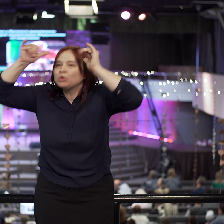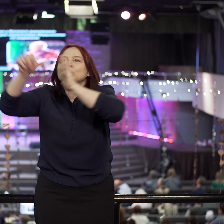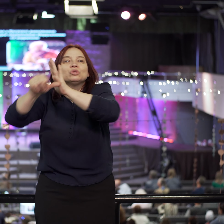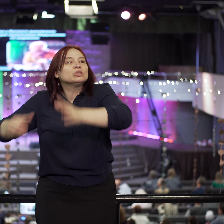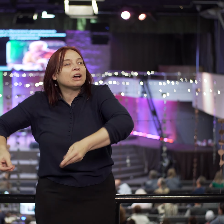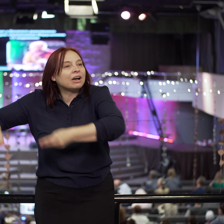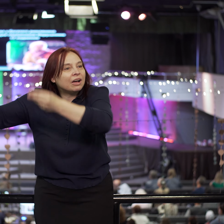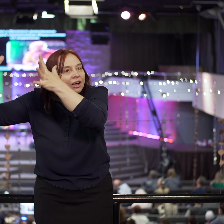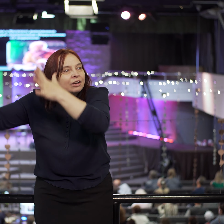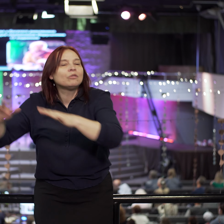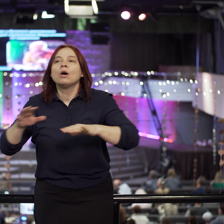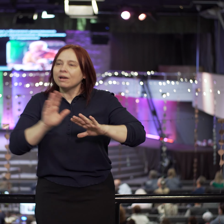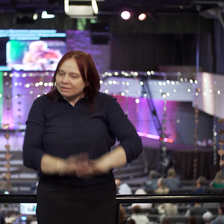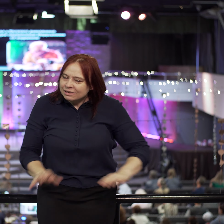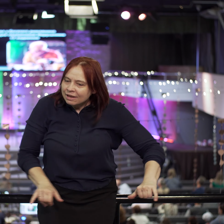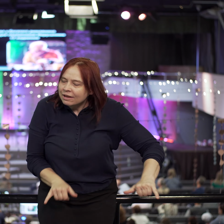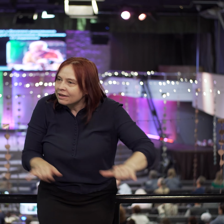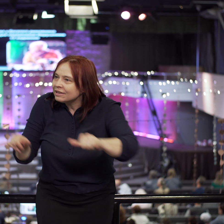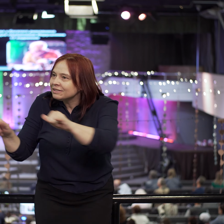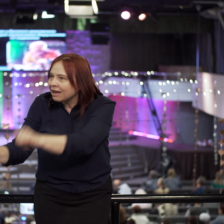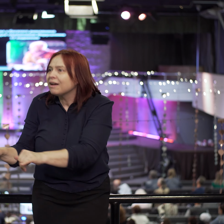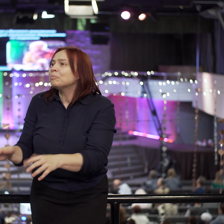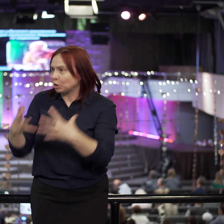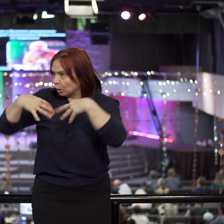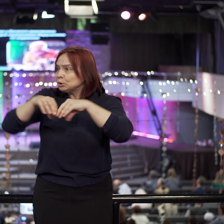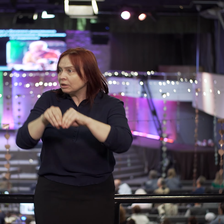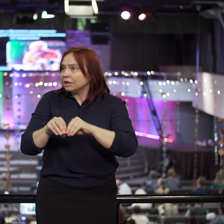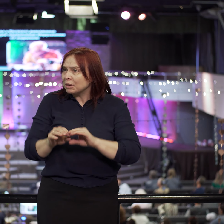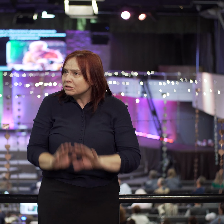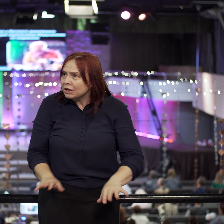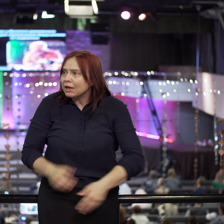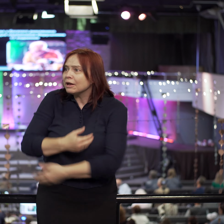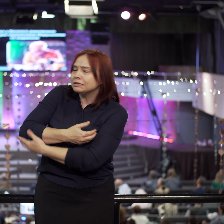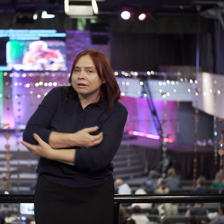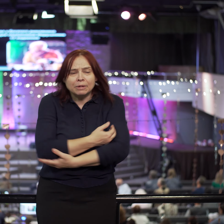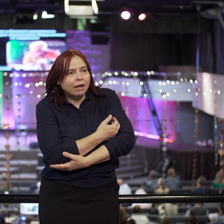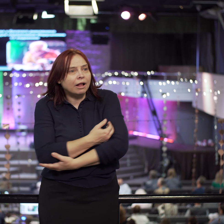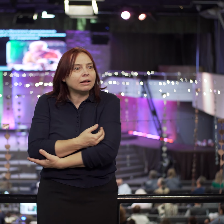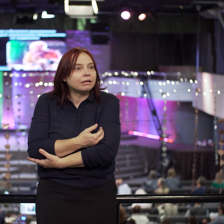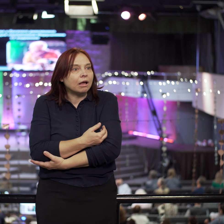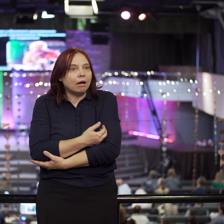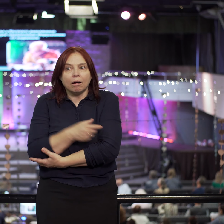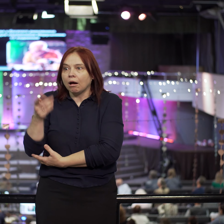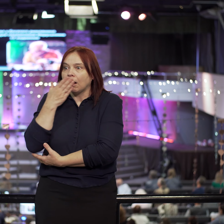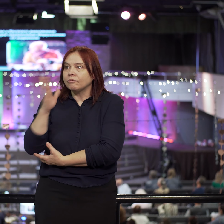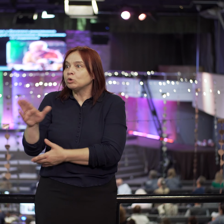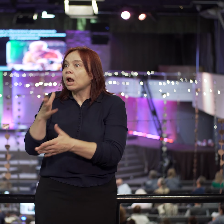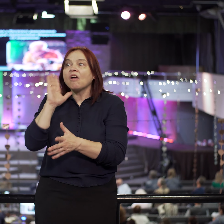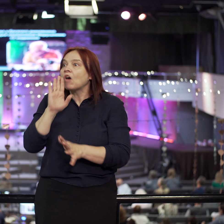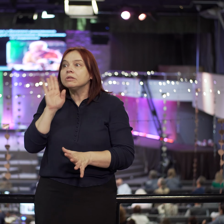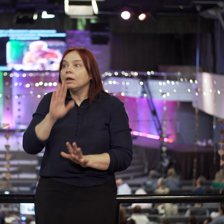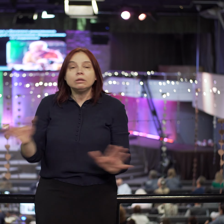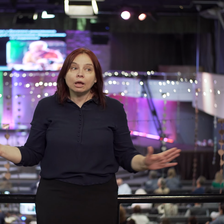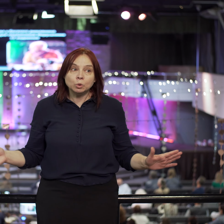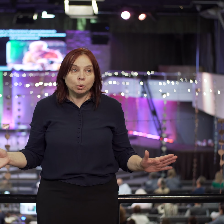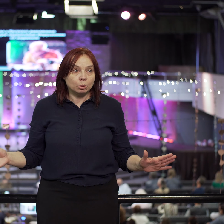Люди ведут своих детей, семьи, и в Иерусалиме нет воды. Это катастрофа, это тяжелая